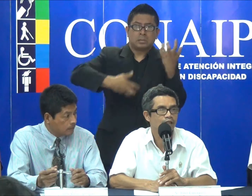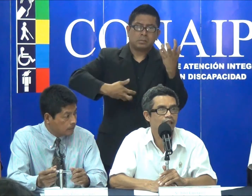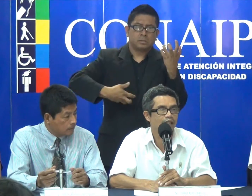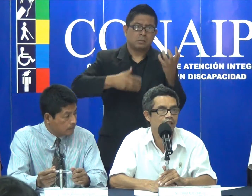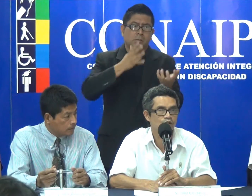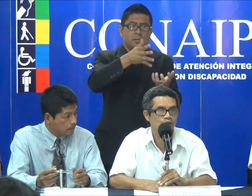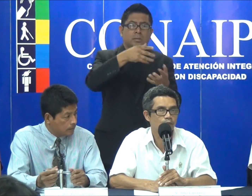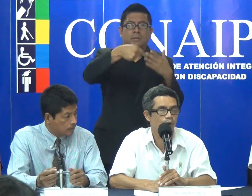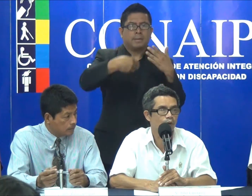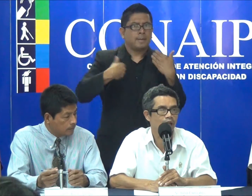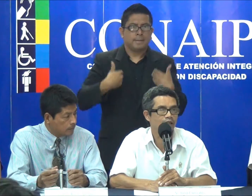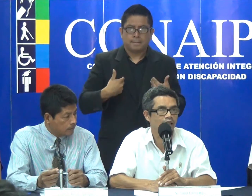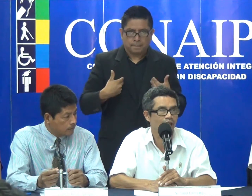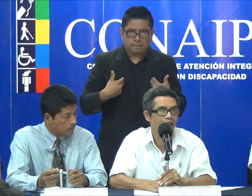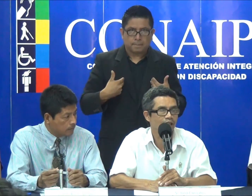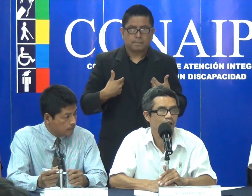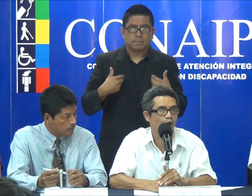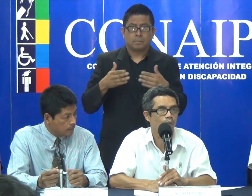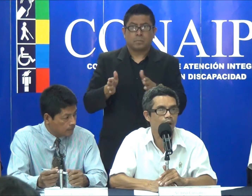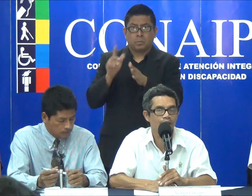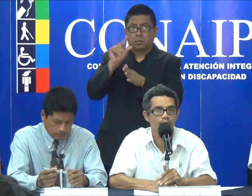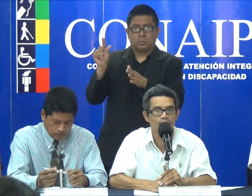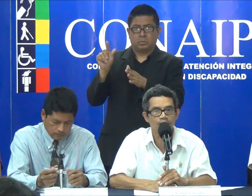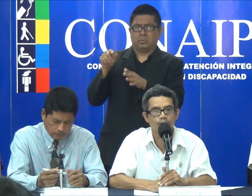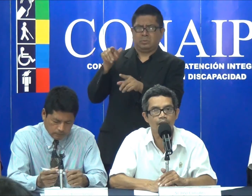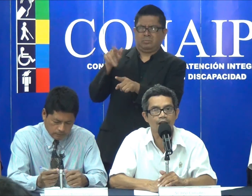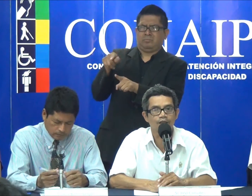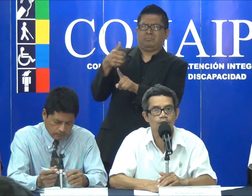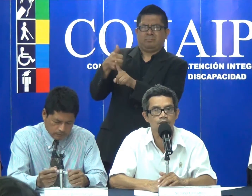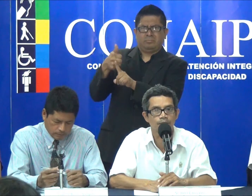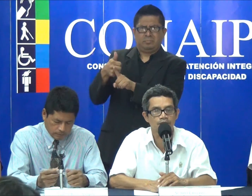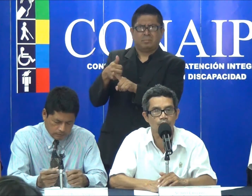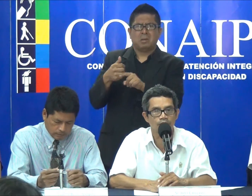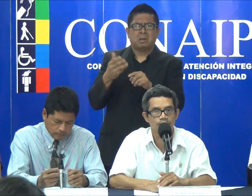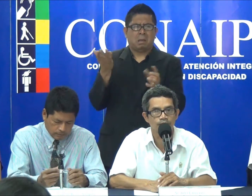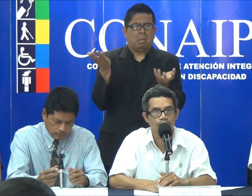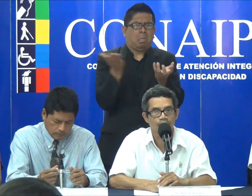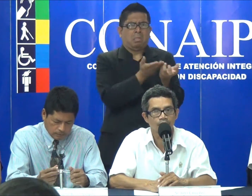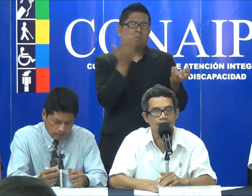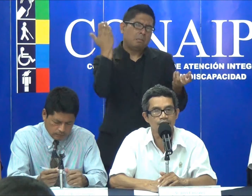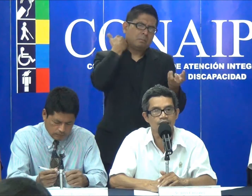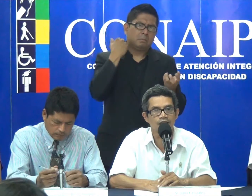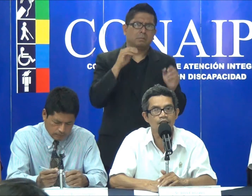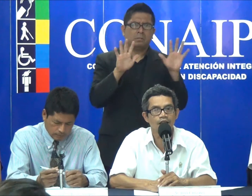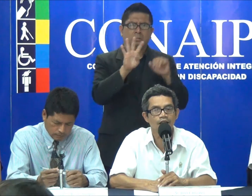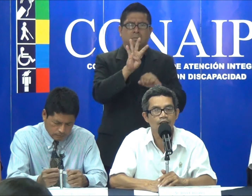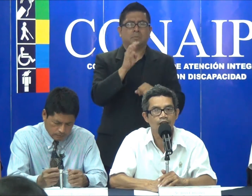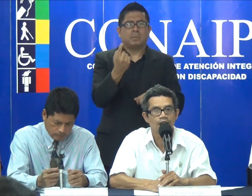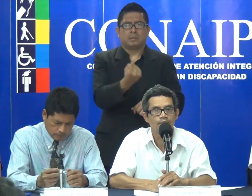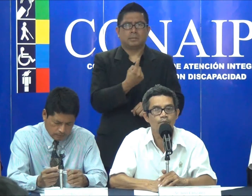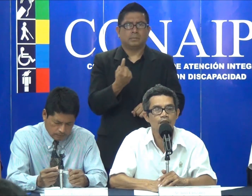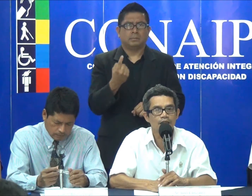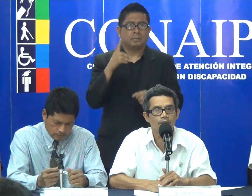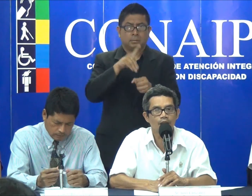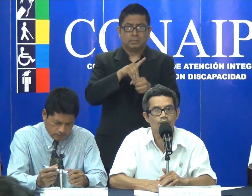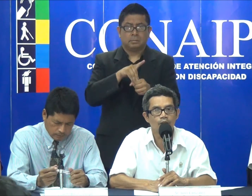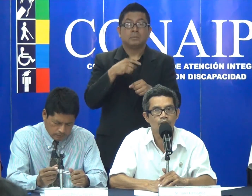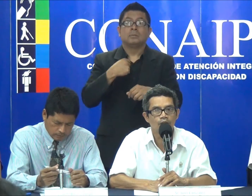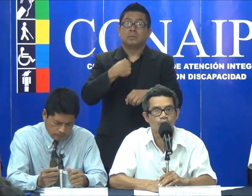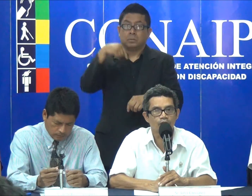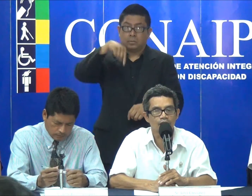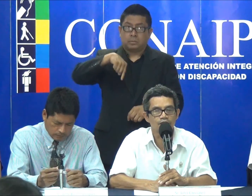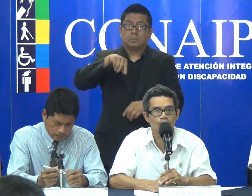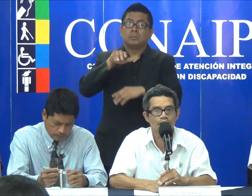vulneración de derechos por una entidad completamente para 14 personas. Así que este día, mi